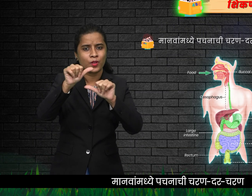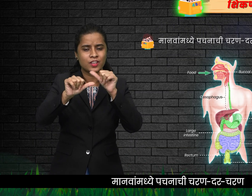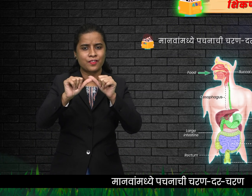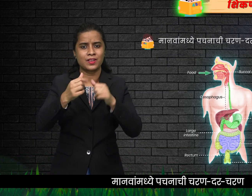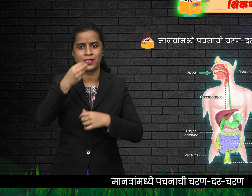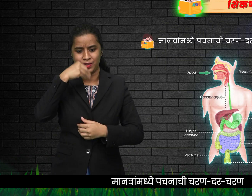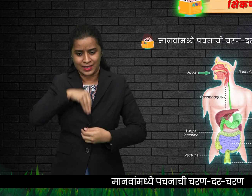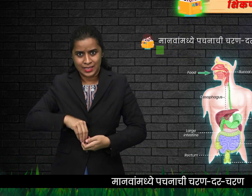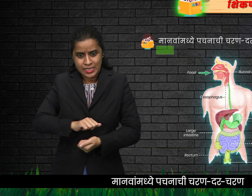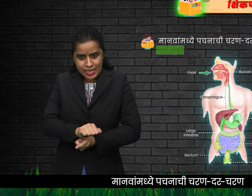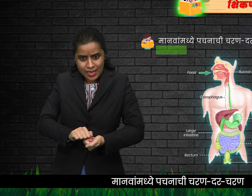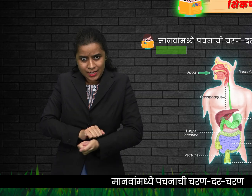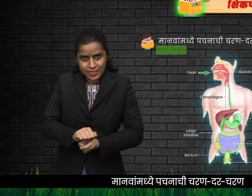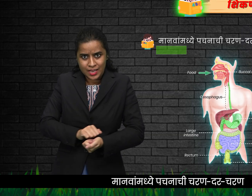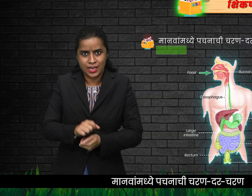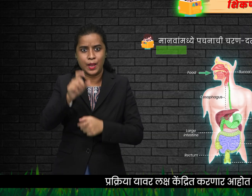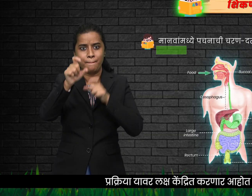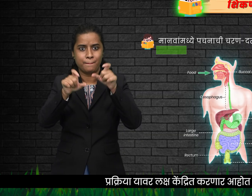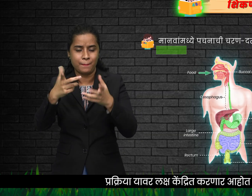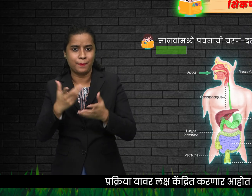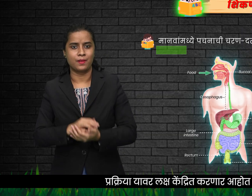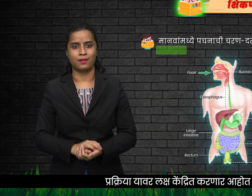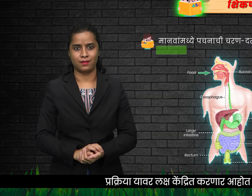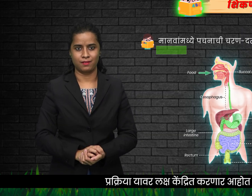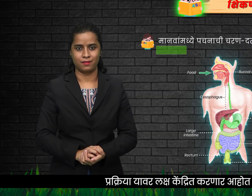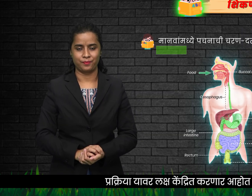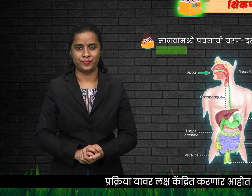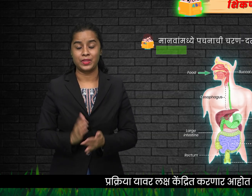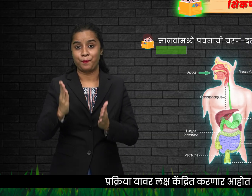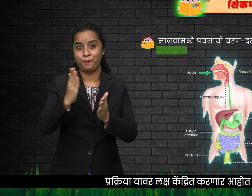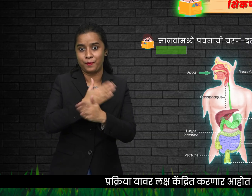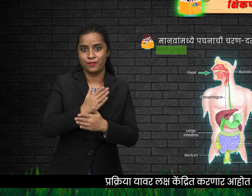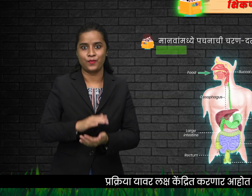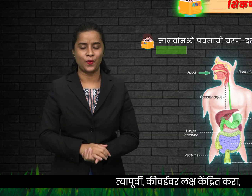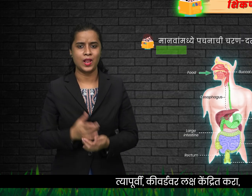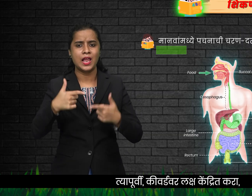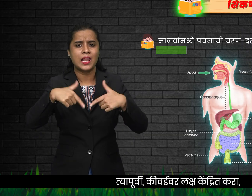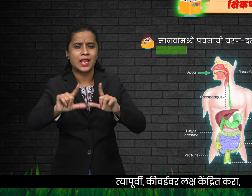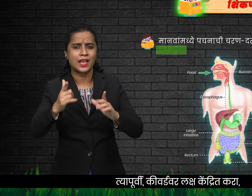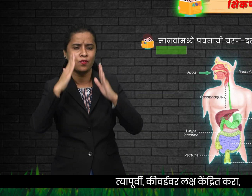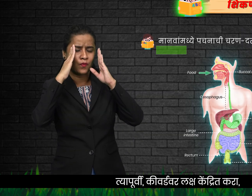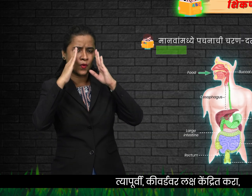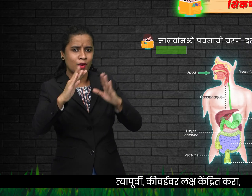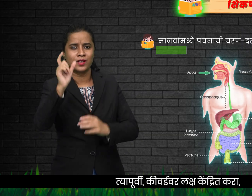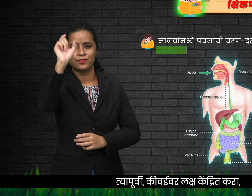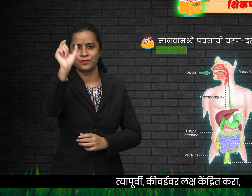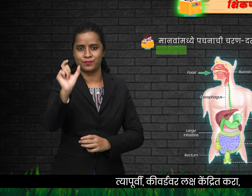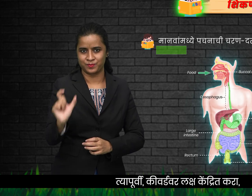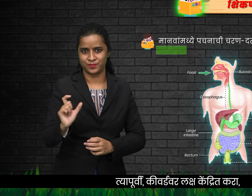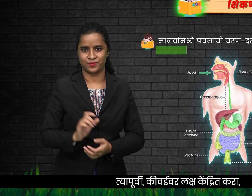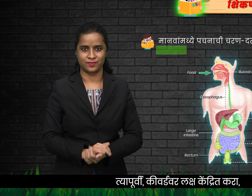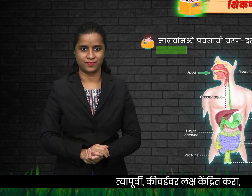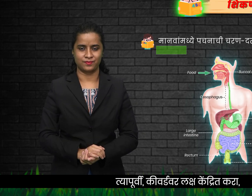मानवांमध्ये पचनाची चरण दर चरण प्रक्रिया यावर लक्ष केंद्रित करणार आहोत. त्यापूर्वी सूचक